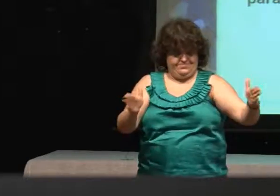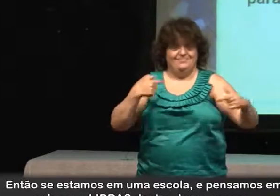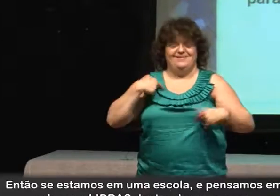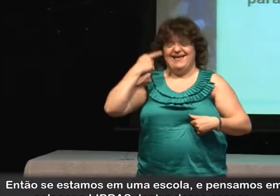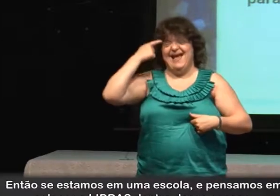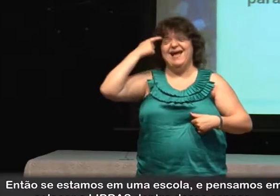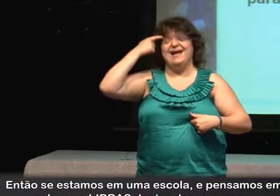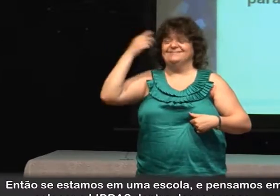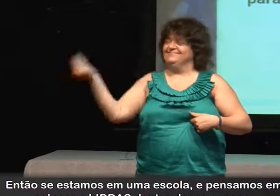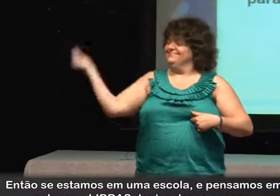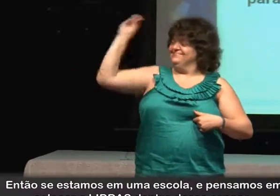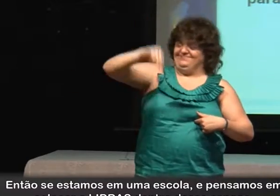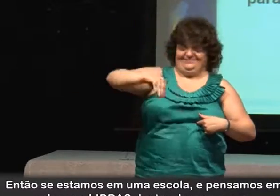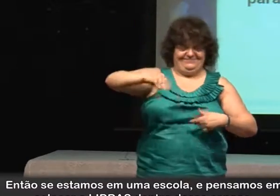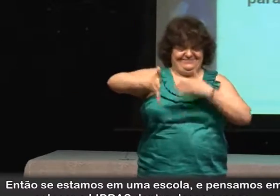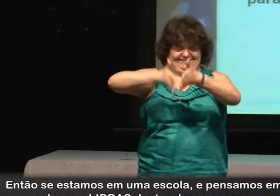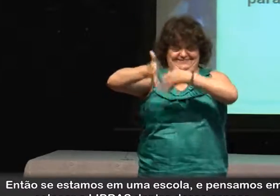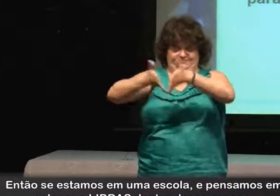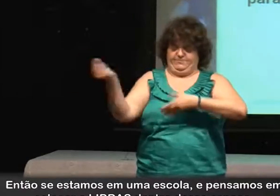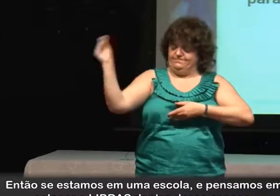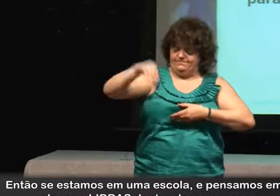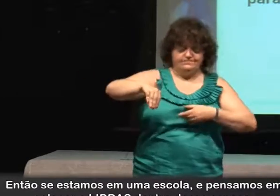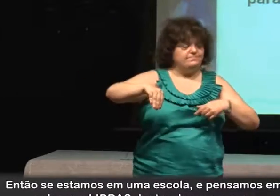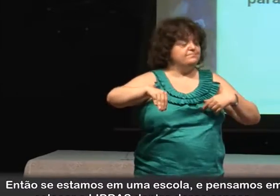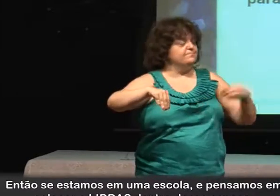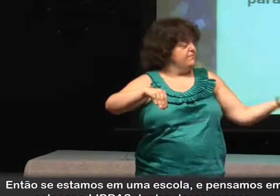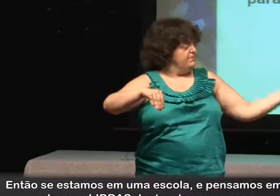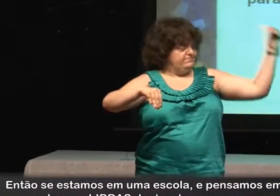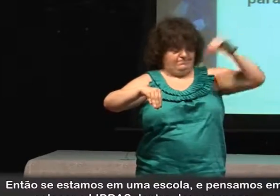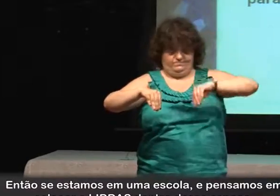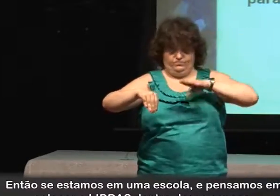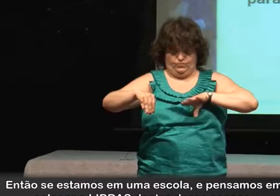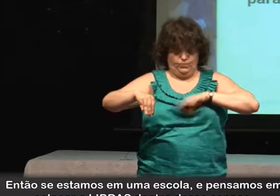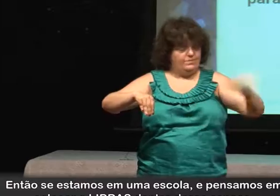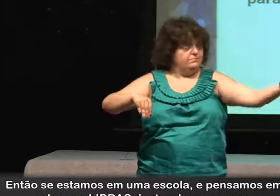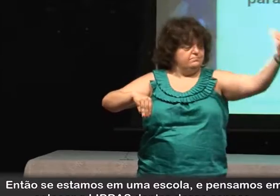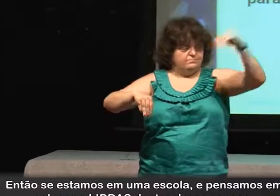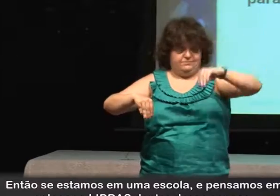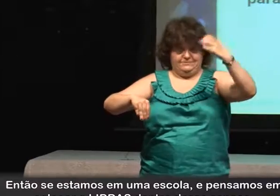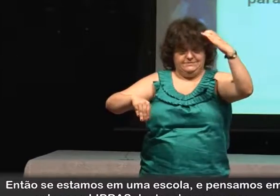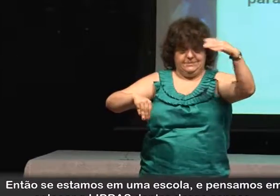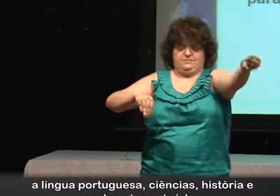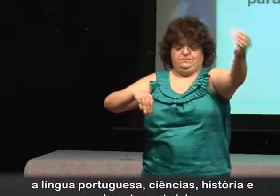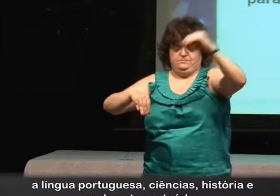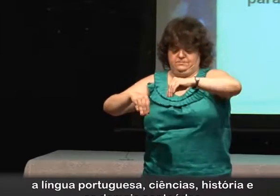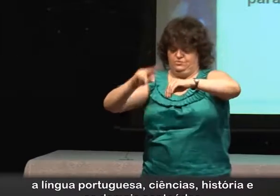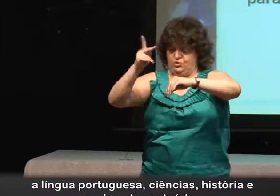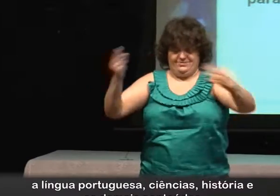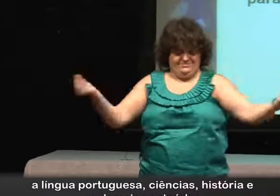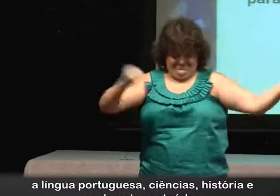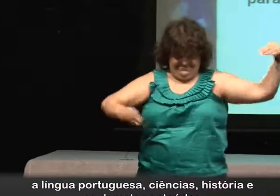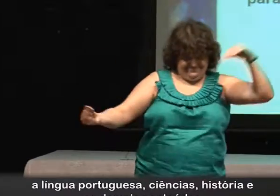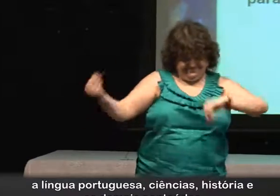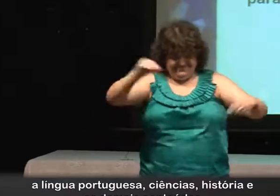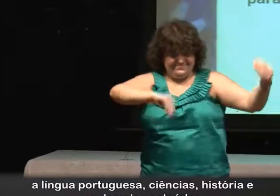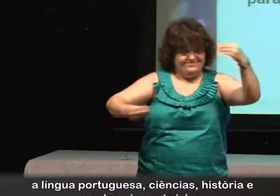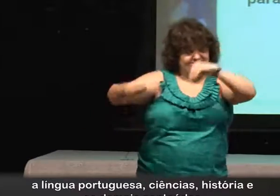Então, se nós estamos numa escola e pensamos, vamos colocar a Libras dentro desse espaço, a língua portuguesa, ciências, história